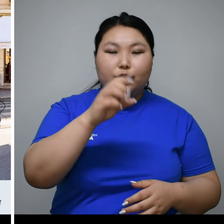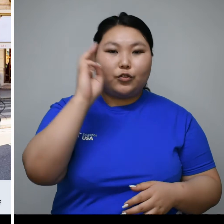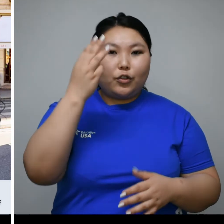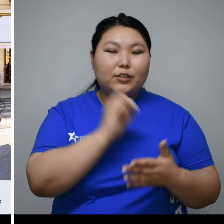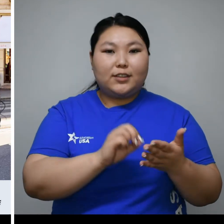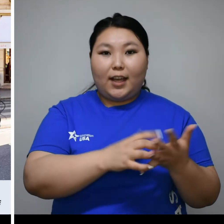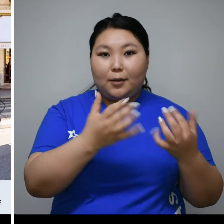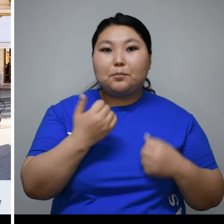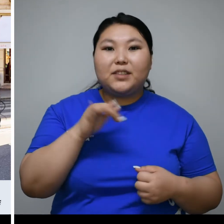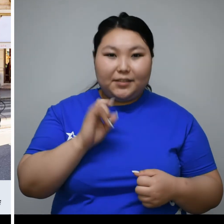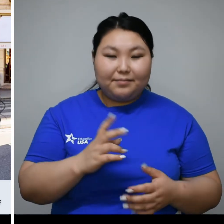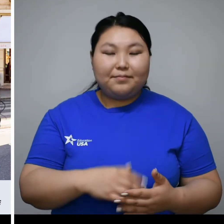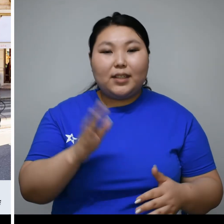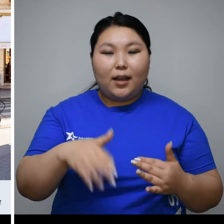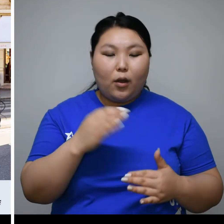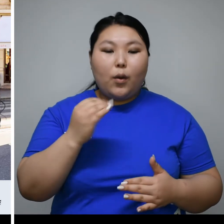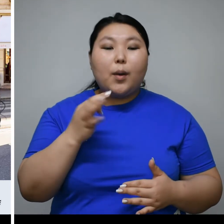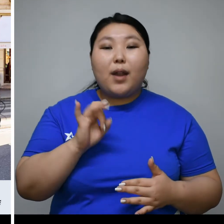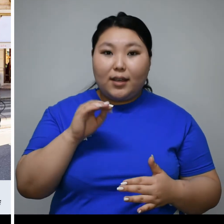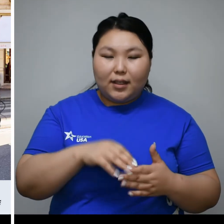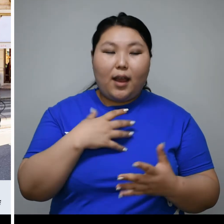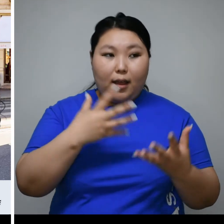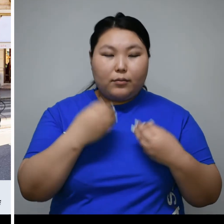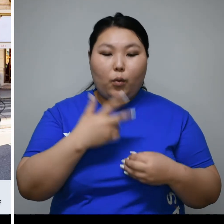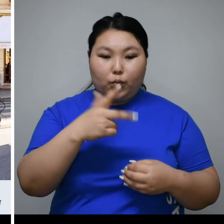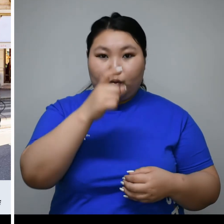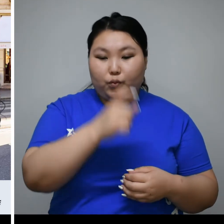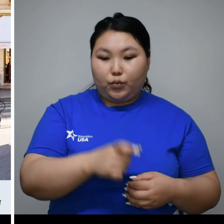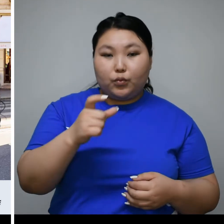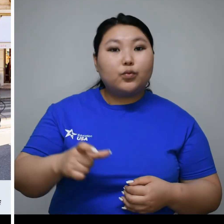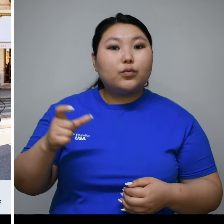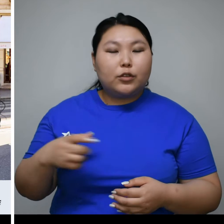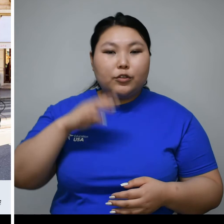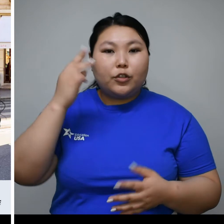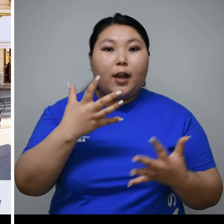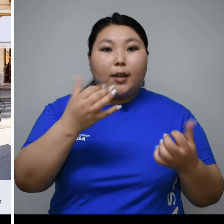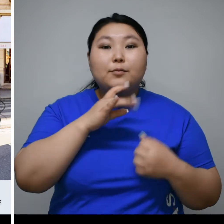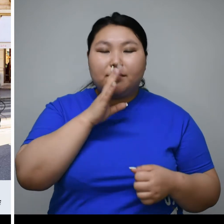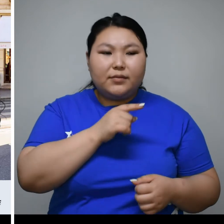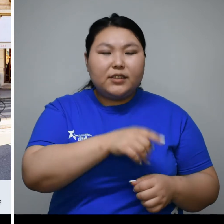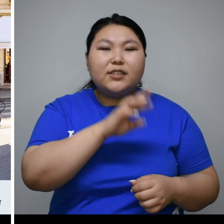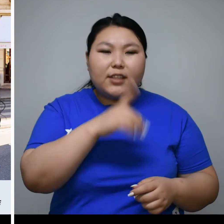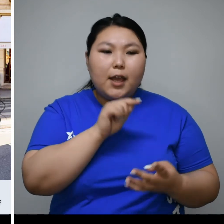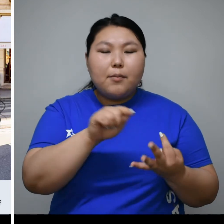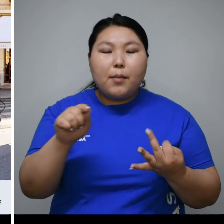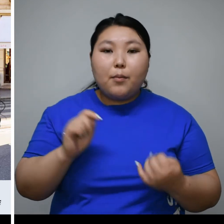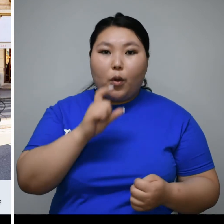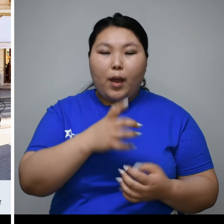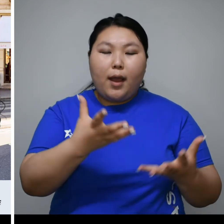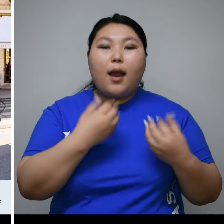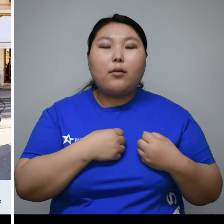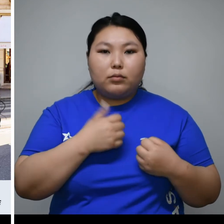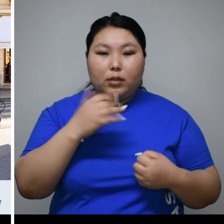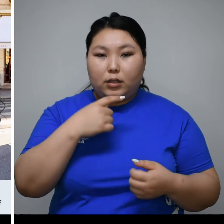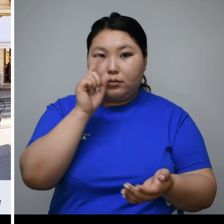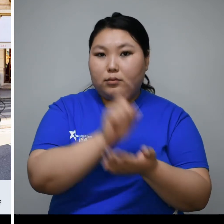3 хүнээс тодорхой зэгтэл авч ирсэн. За, тэгээд Fulbright-д авахдаа 3 хүнээс тодорхой авахдаа чи яг энэ хүмүүсээс ав